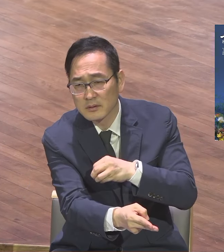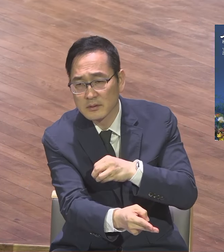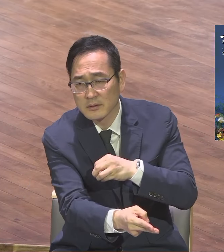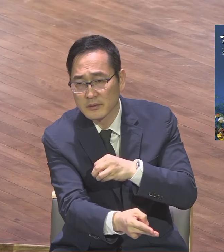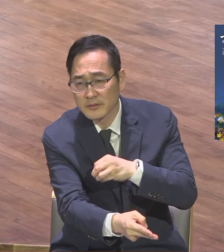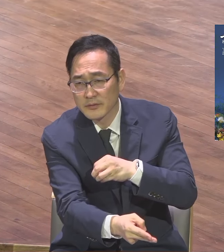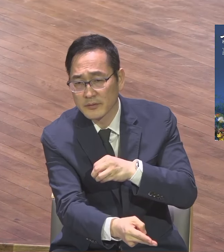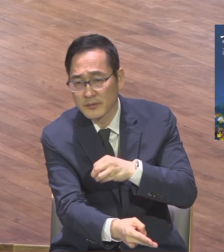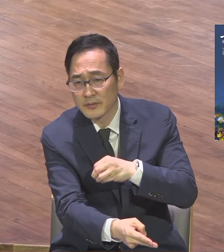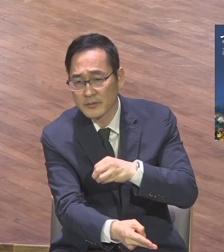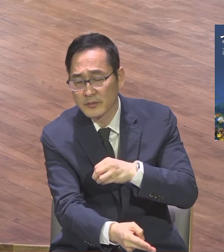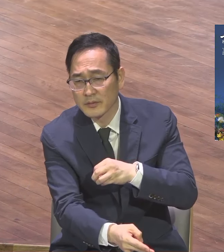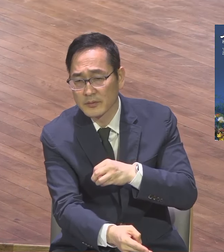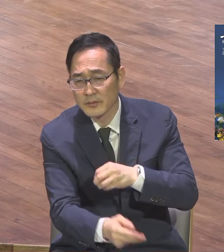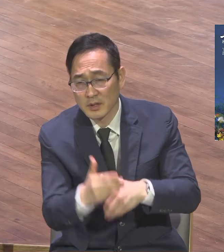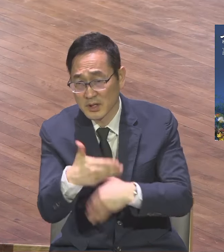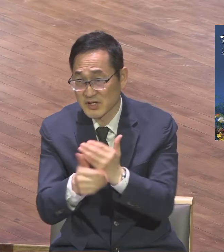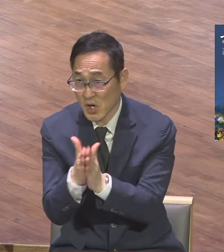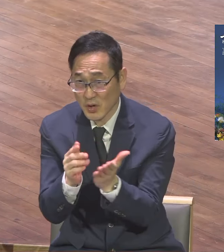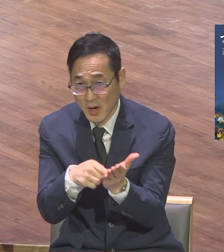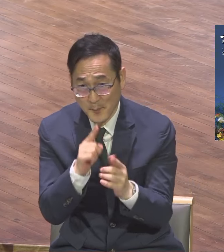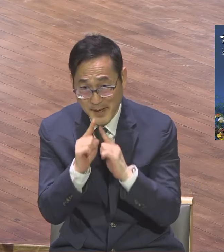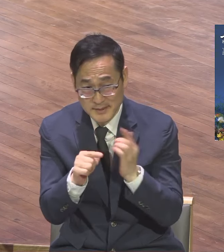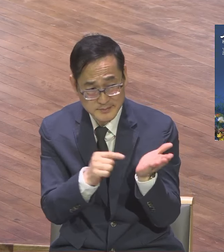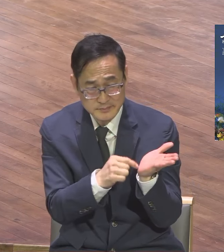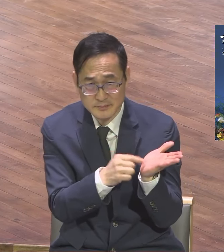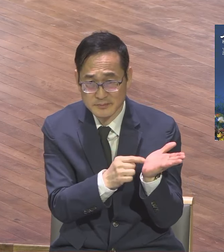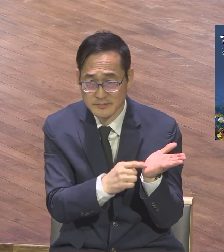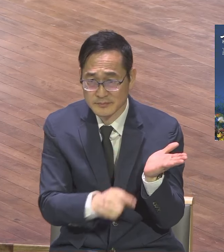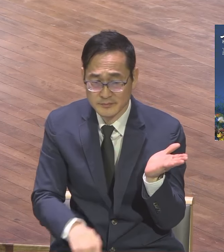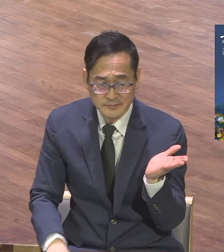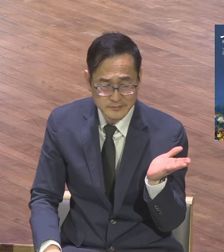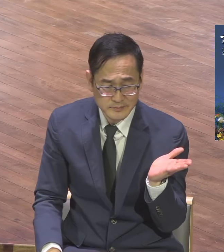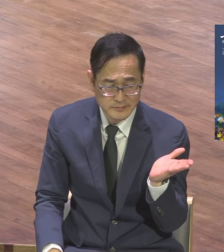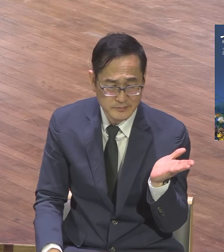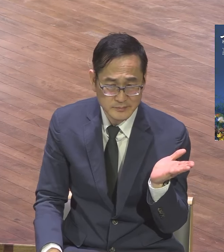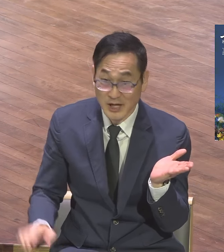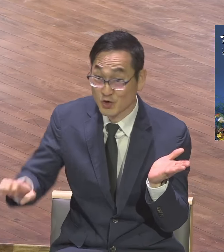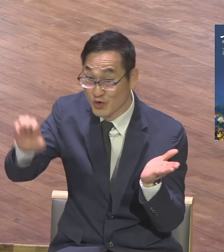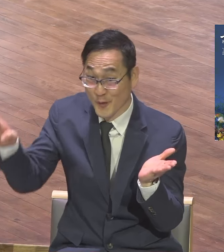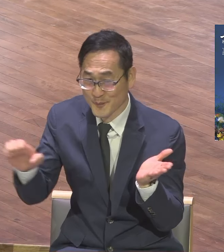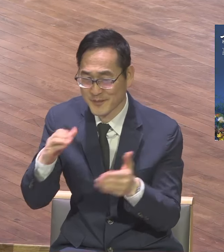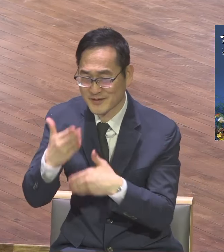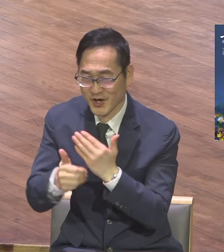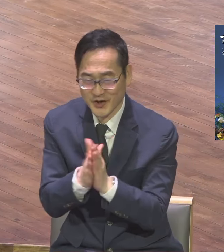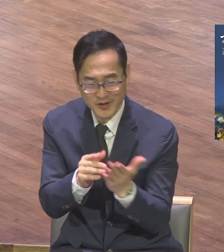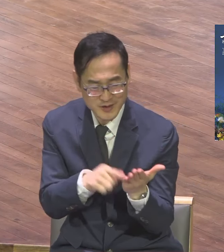상관이 없는. 지금도 유럽에는요 성경 얘기하면 웃어요.